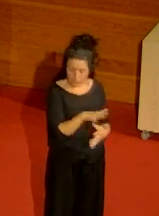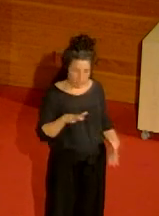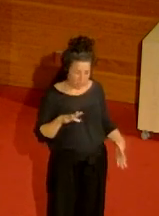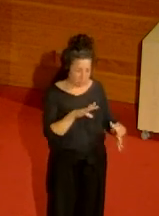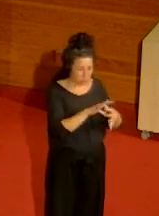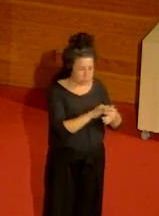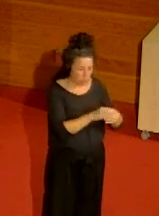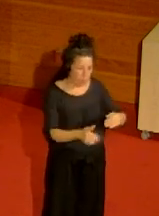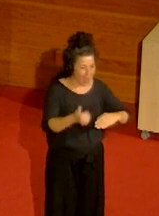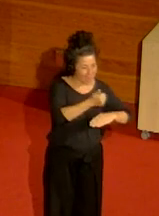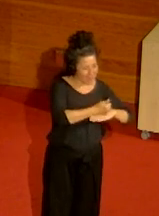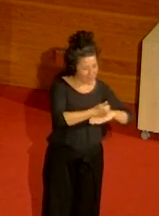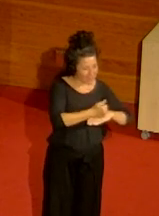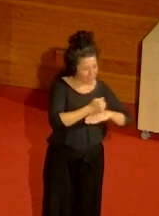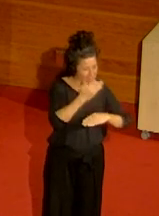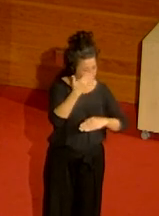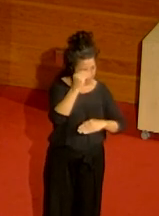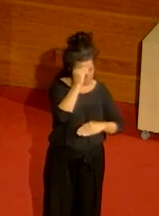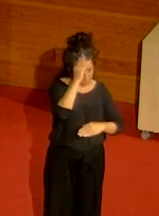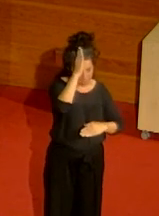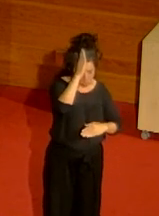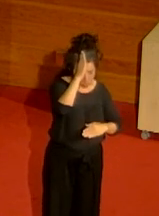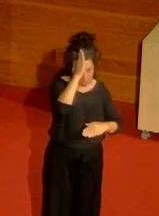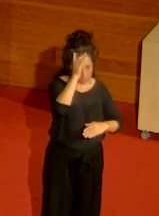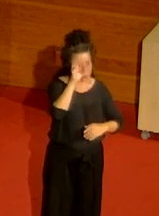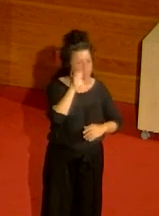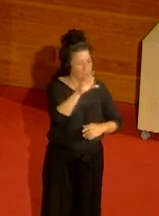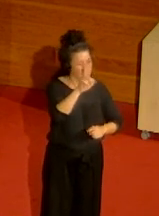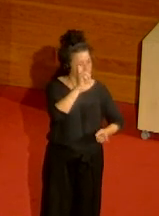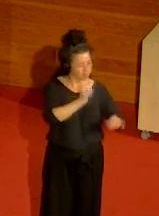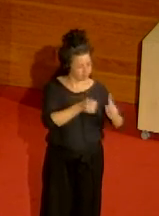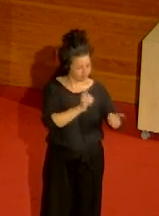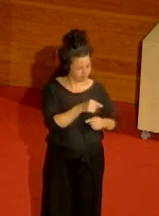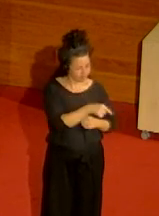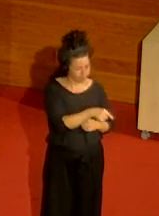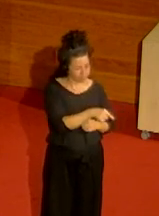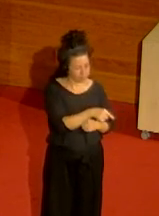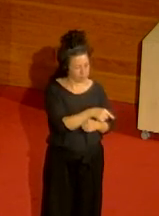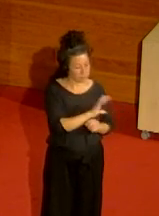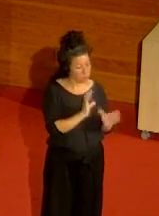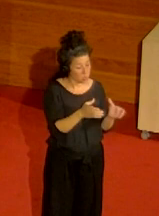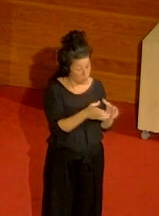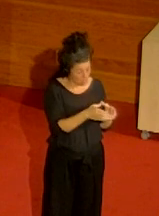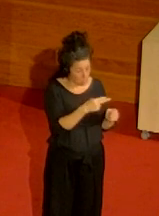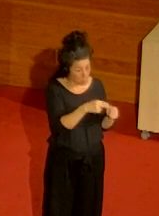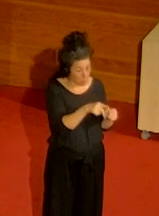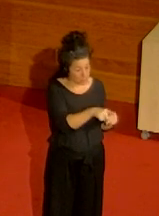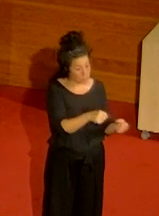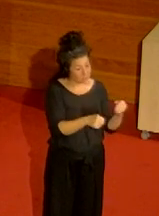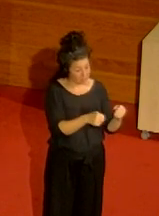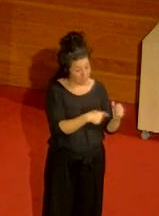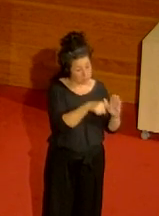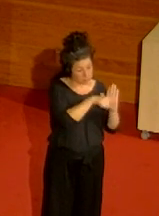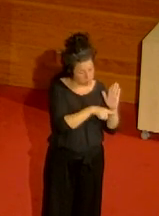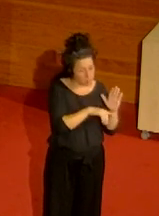intelectual a la clase dirigente del país y estaban adscritos a los partidos que en ese momento gobernaban que era la izquierda y era